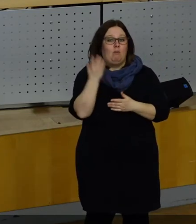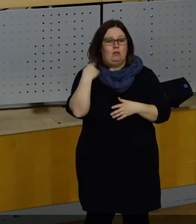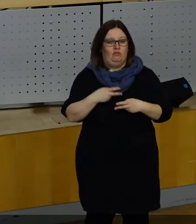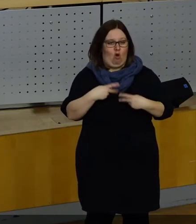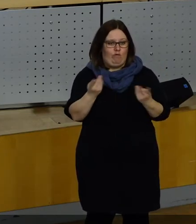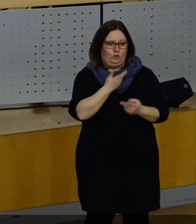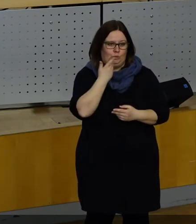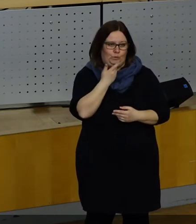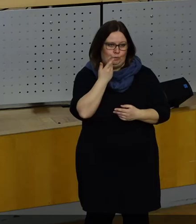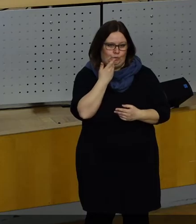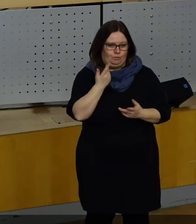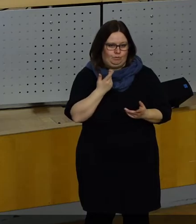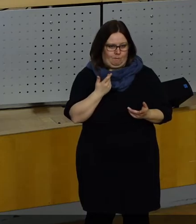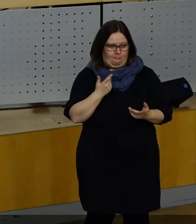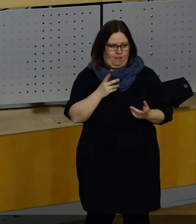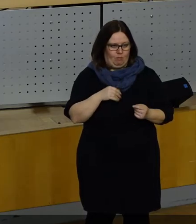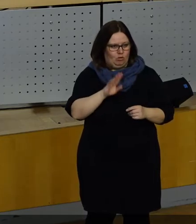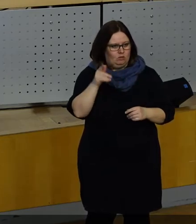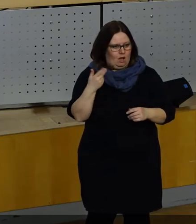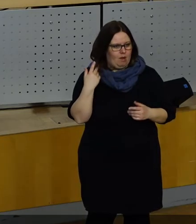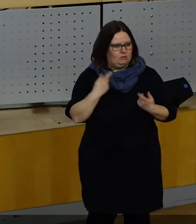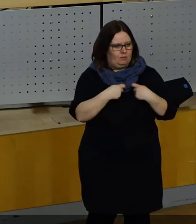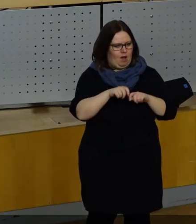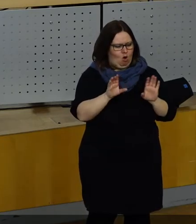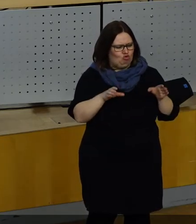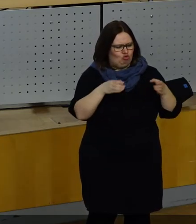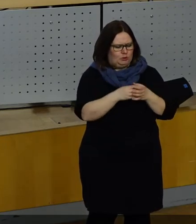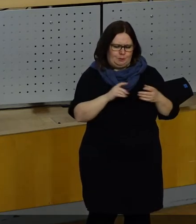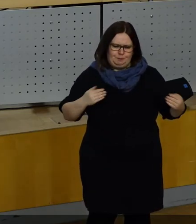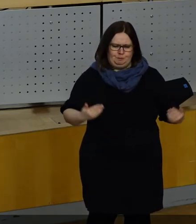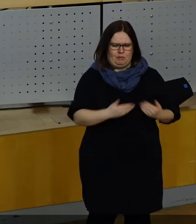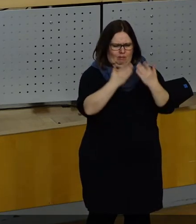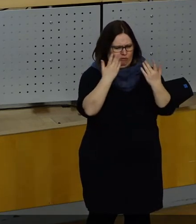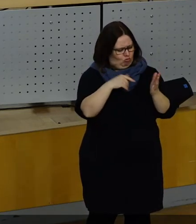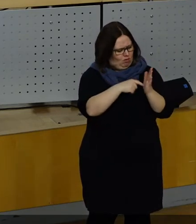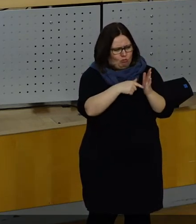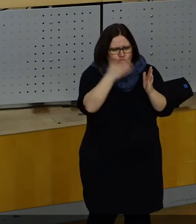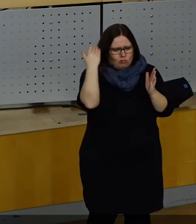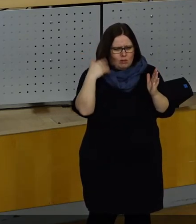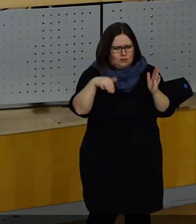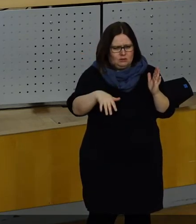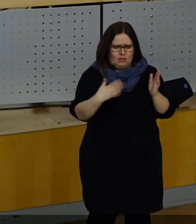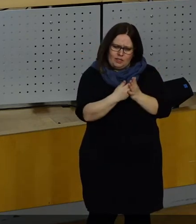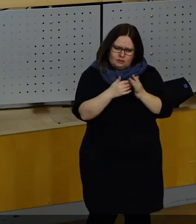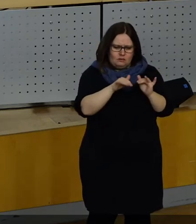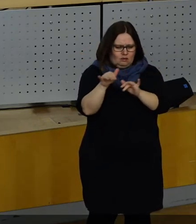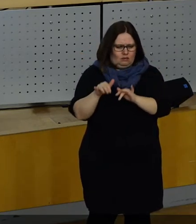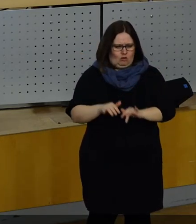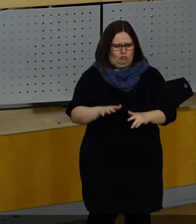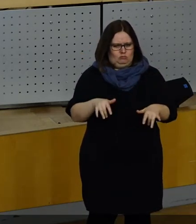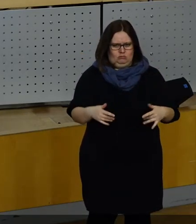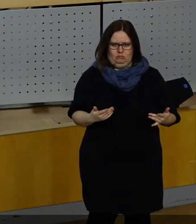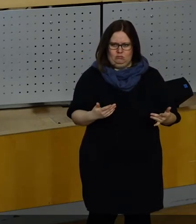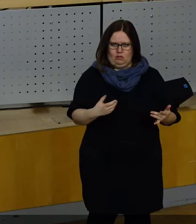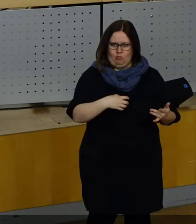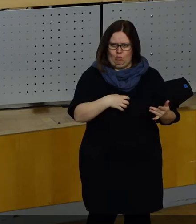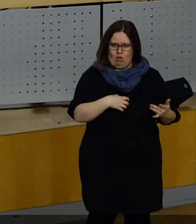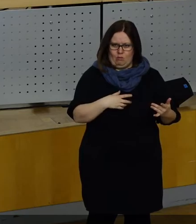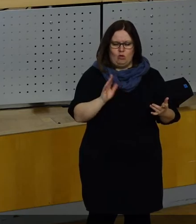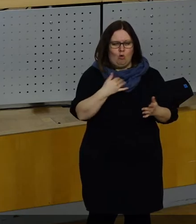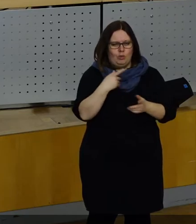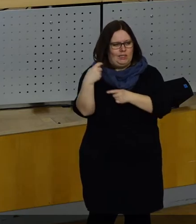sondern dem damaligen Bürgermeister. Das hat im Bauausschuss damals einen riesen Krach gegeben, als das rausgekommen ist. Aber wir haben diese Dinge jetzt. Und wir sind auch